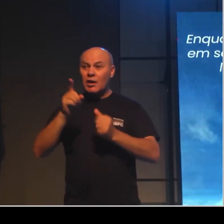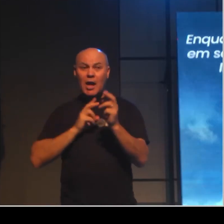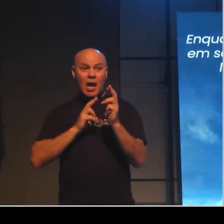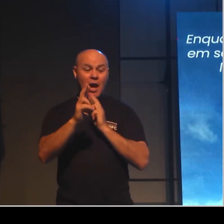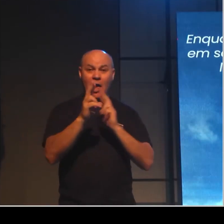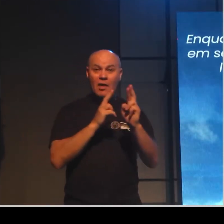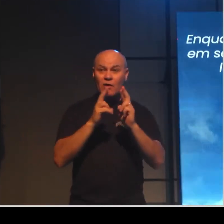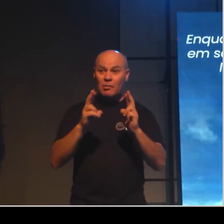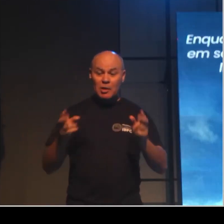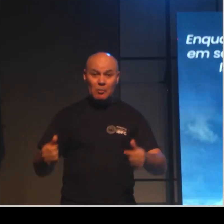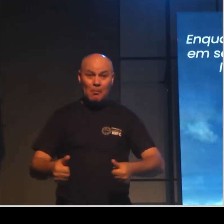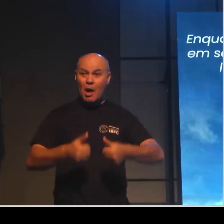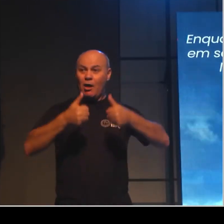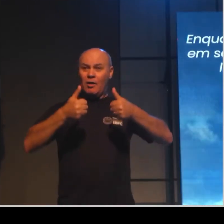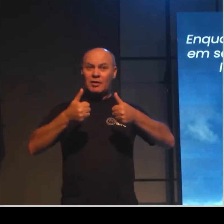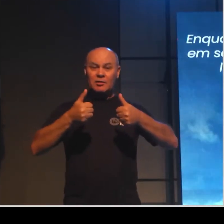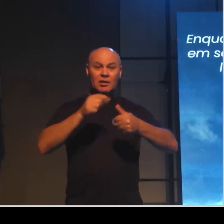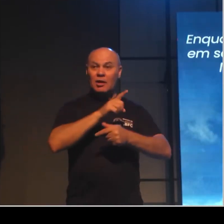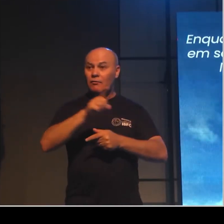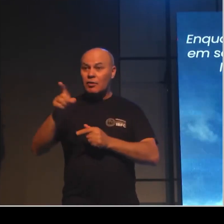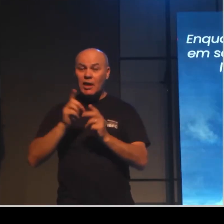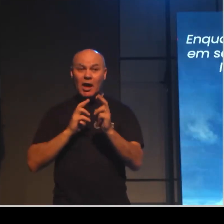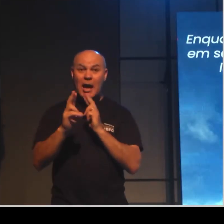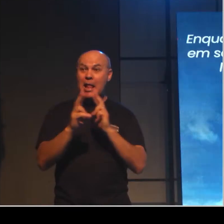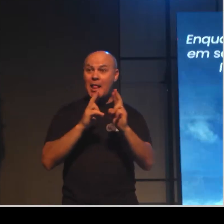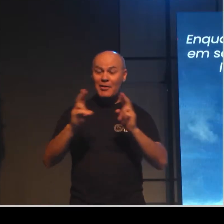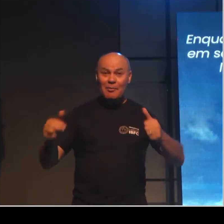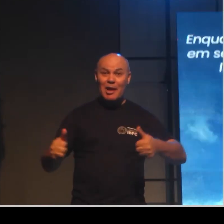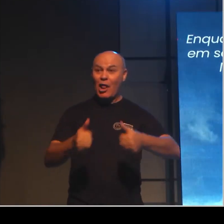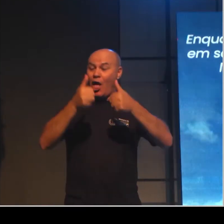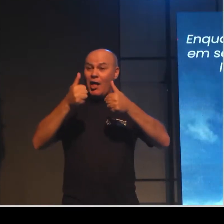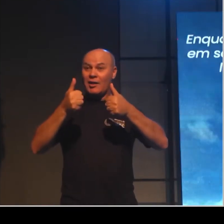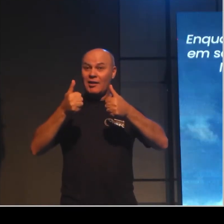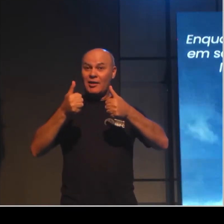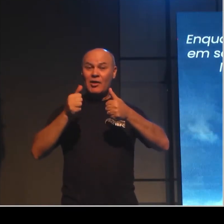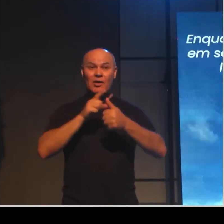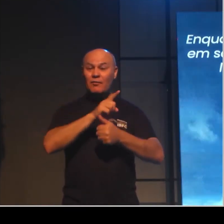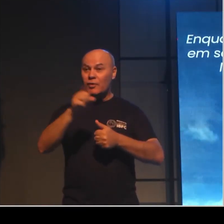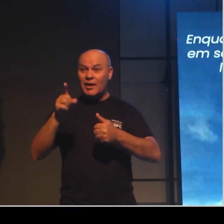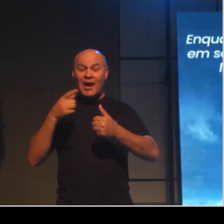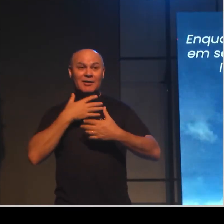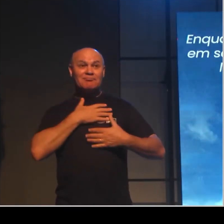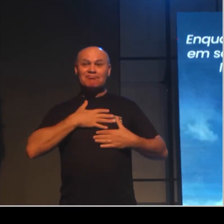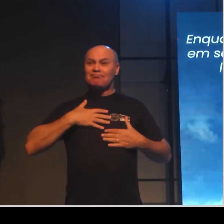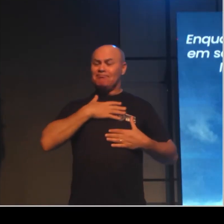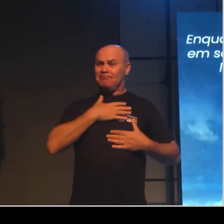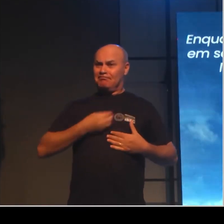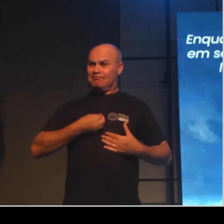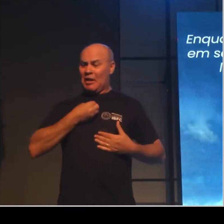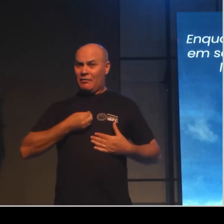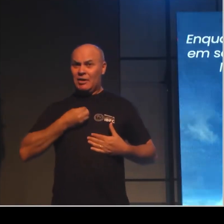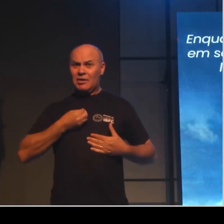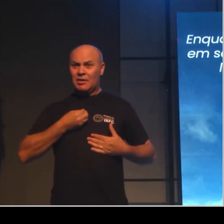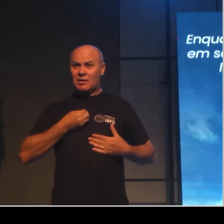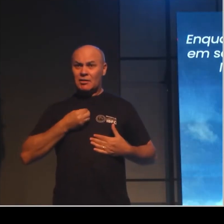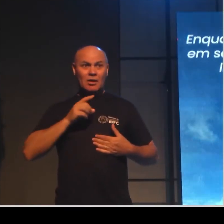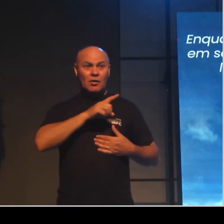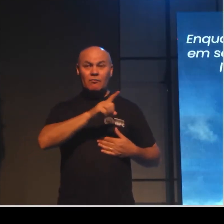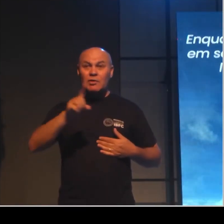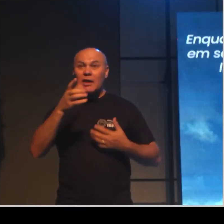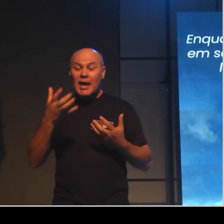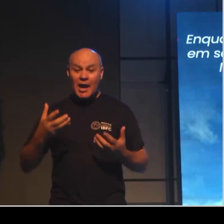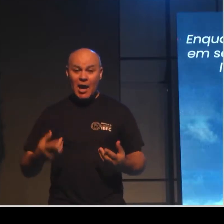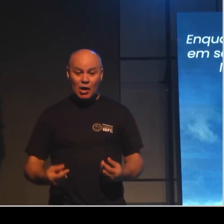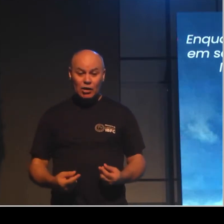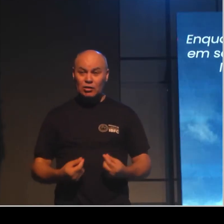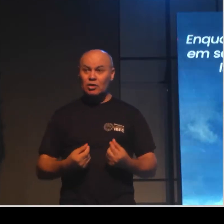família? Você quer a bênção de Deus na sua vida financeira, nas